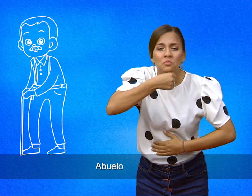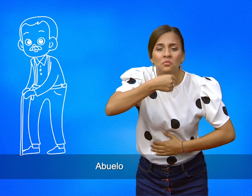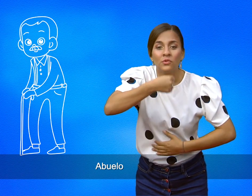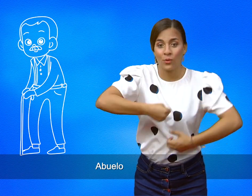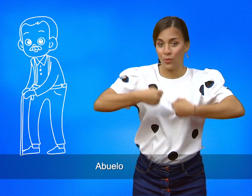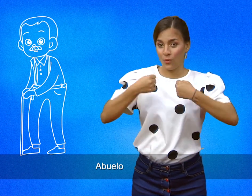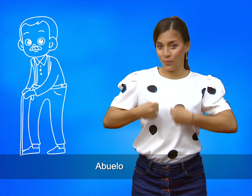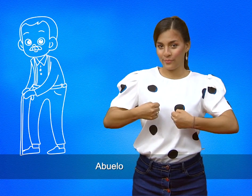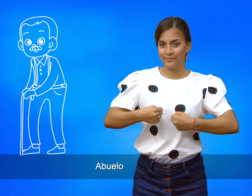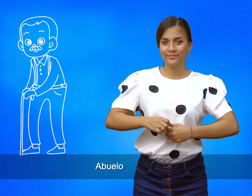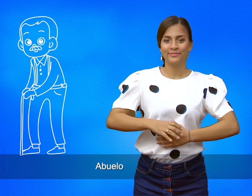Abuelo.